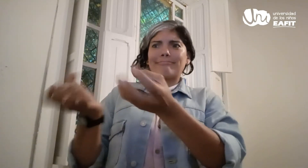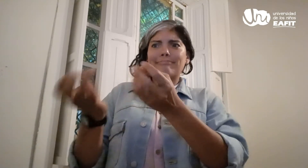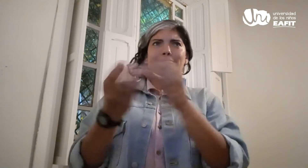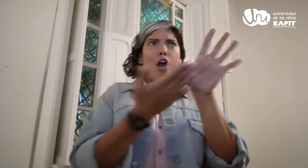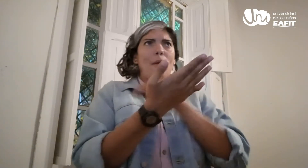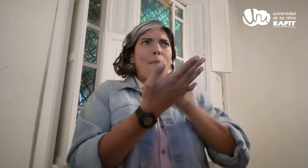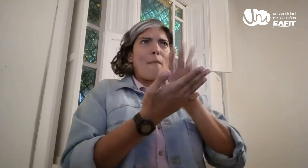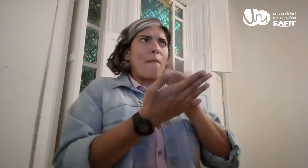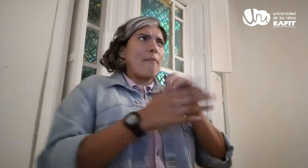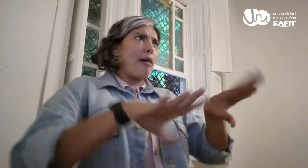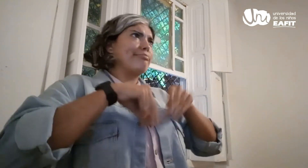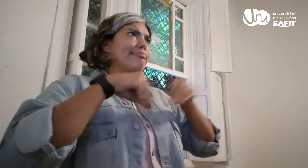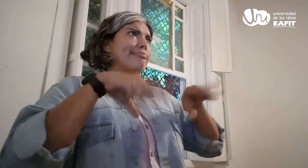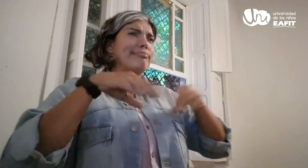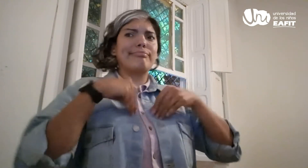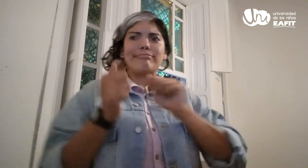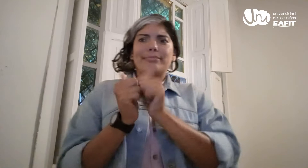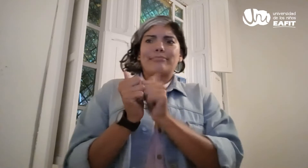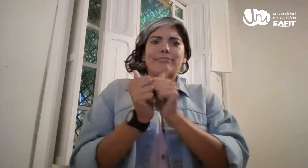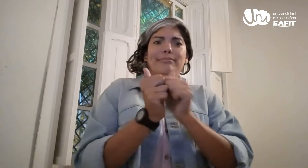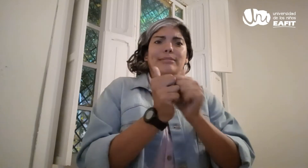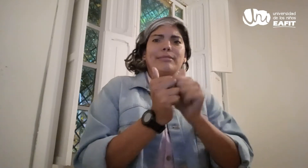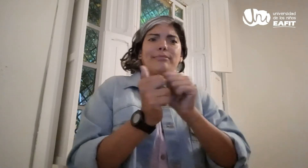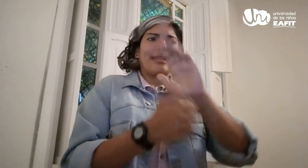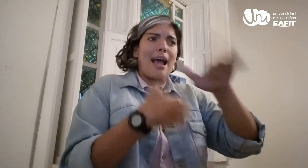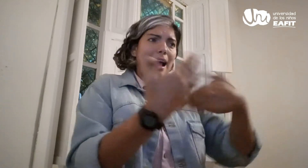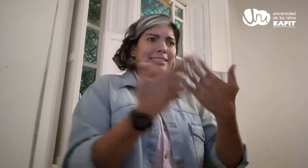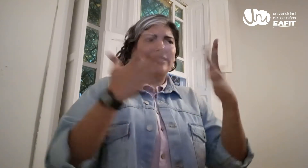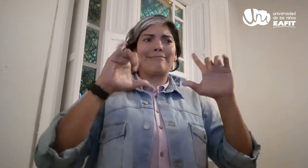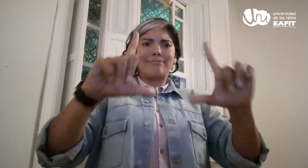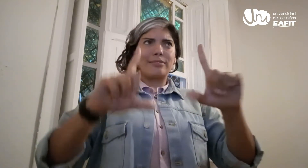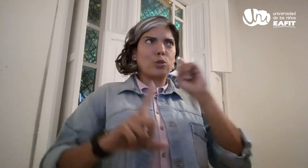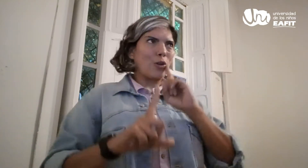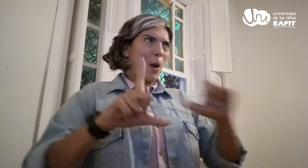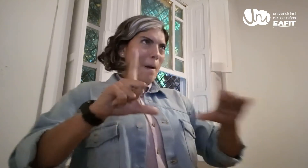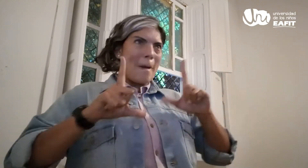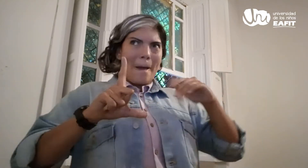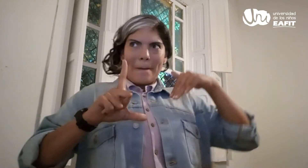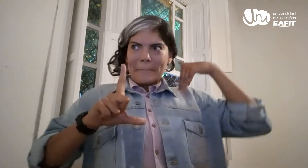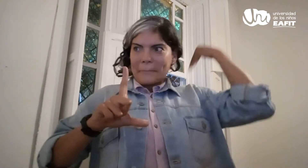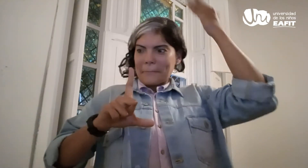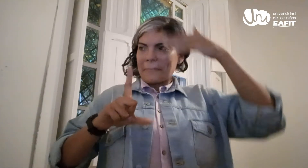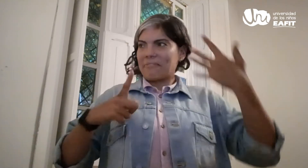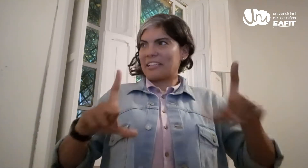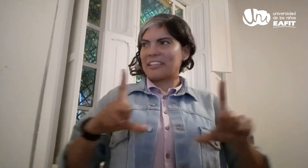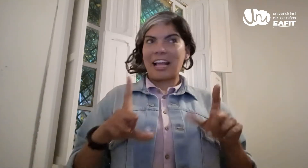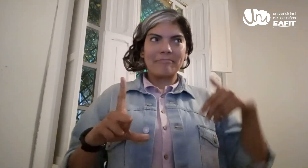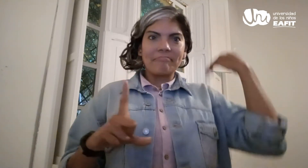brinda información sin garantizar un proceso de aprendizaje, llevando a que el estudiante pase de grado en grado sin desarrollar